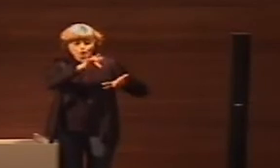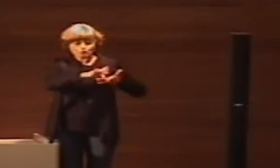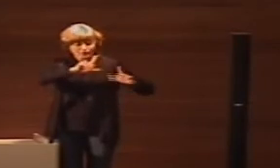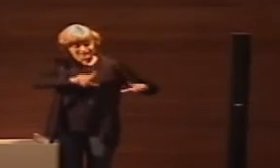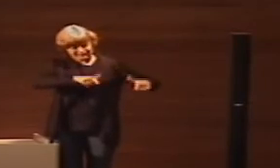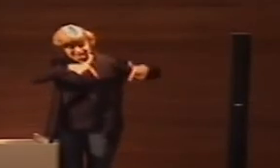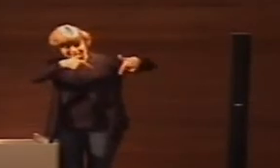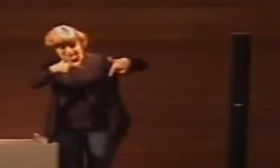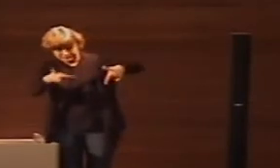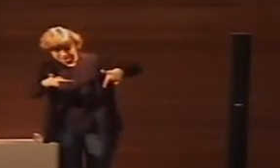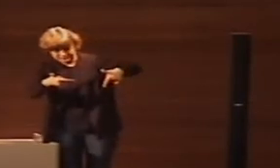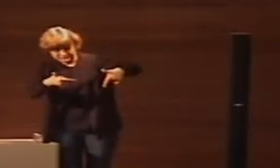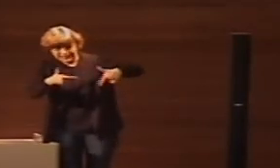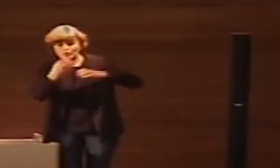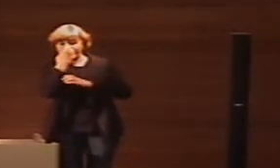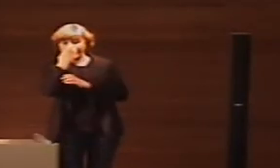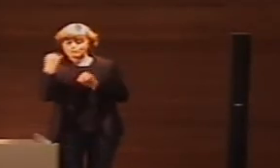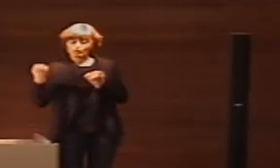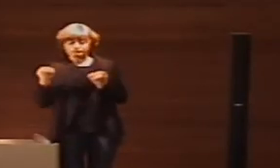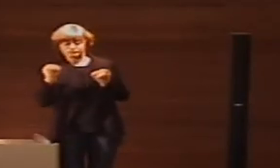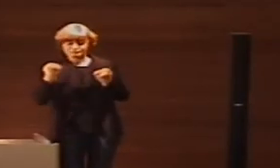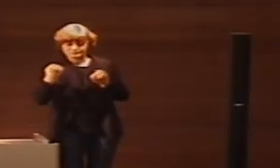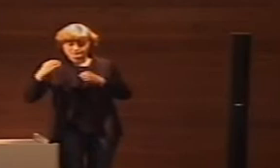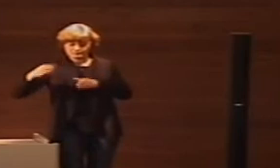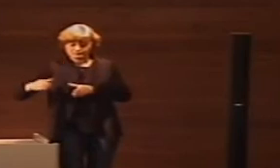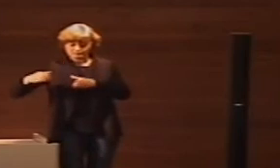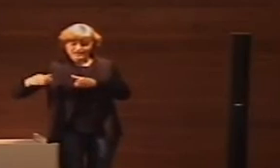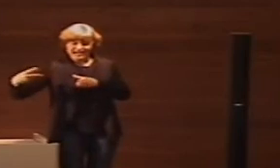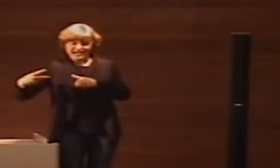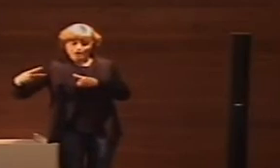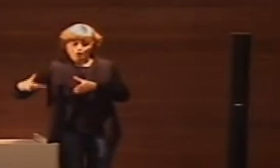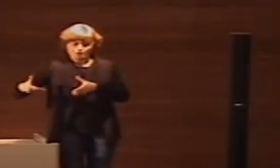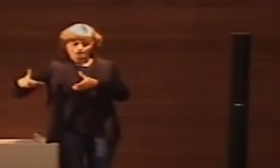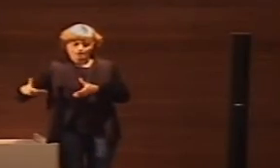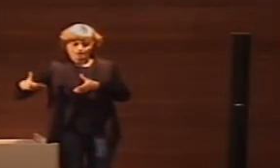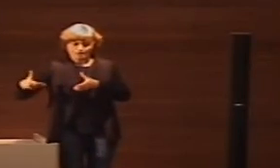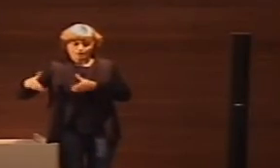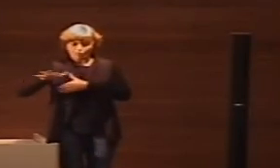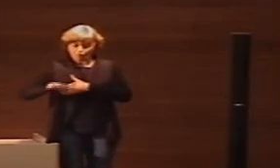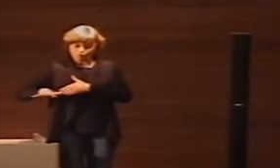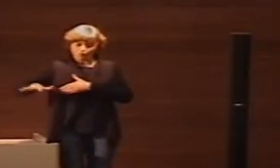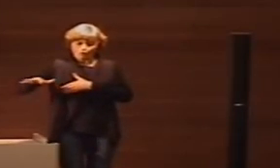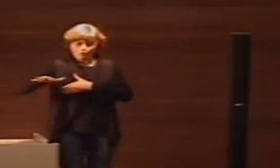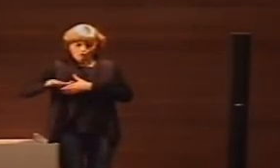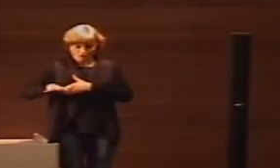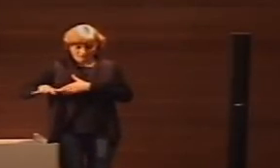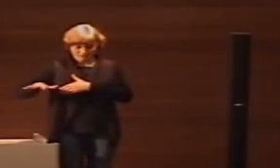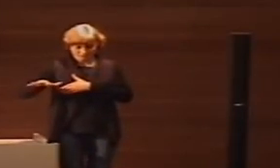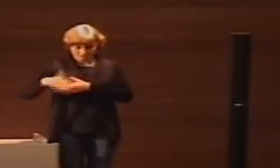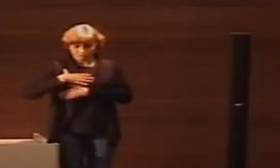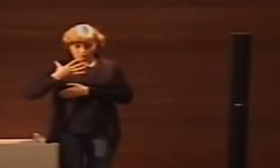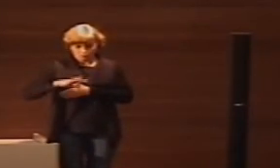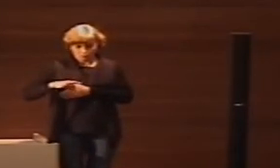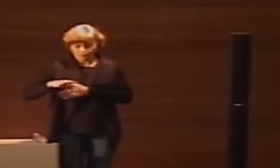residuos pesa el cubo de cada hogar, ¿no? y le cobra en consecuencia, ¿no? Entonces son sistemas más novedosos,